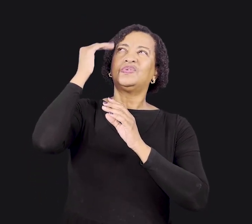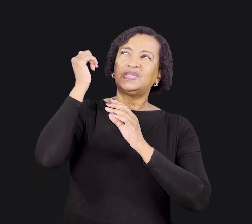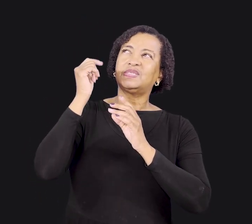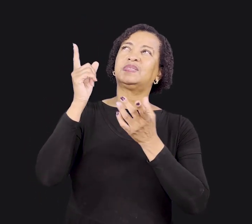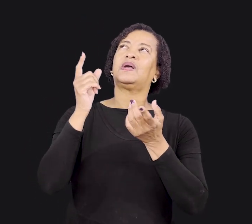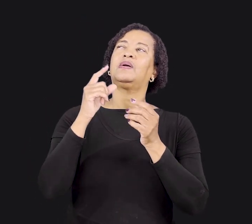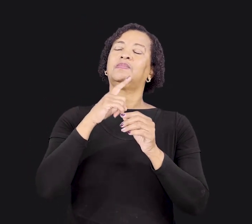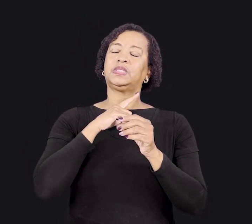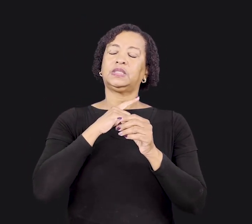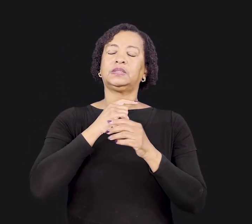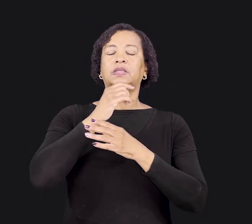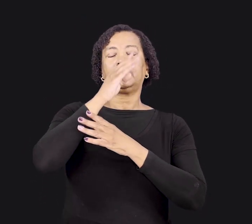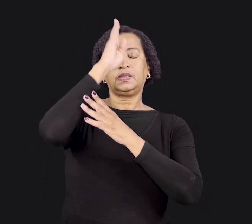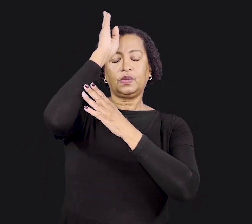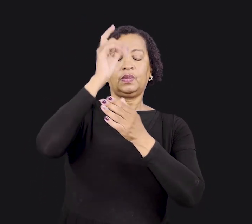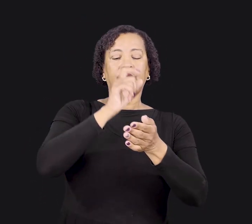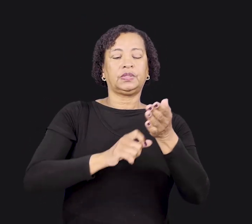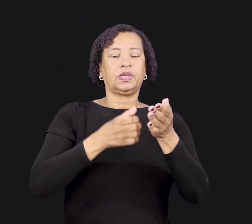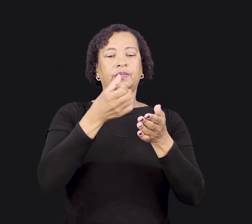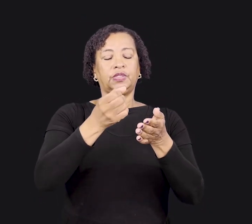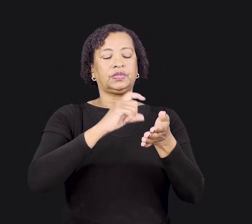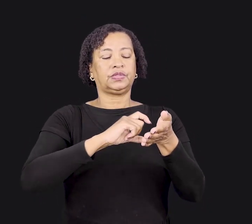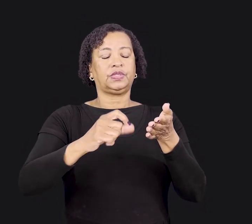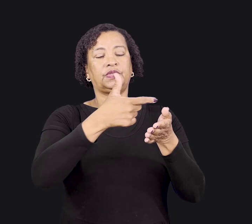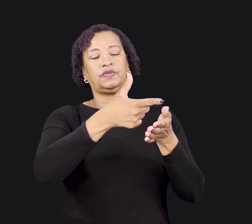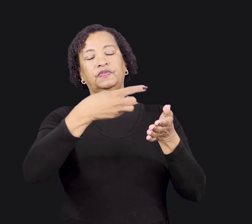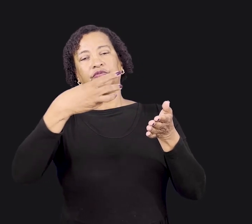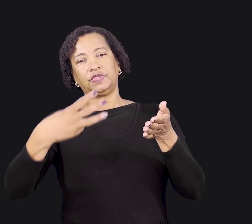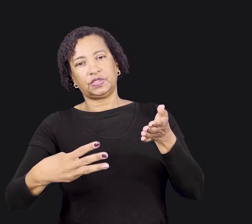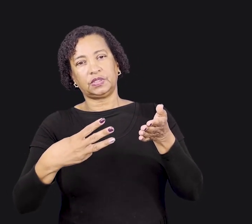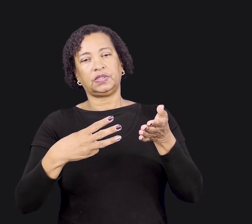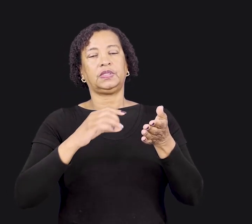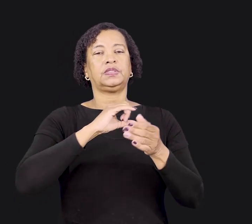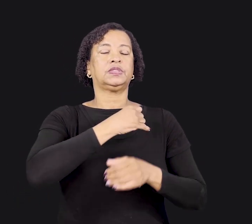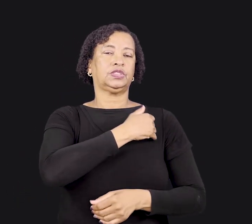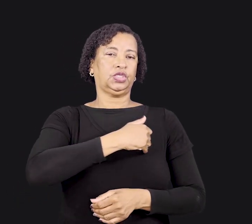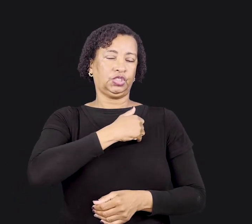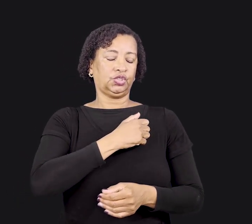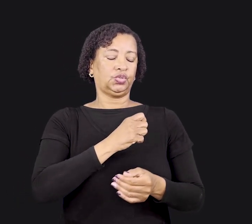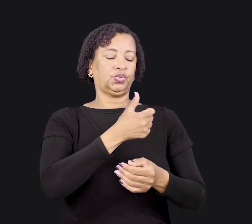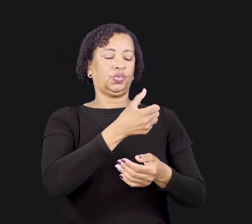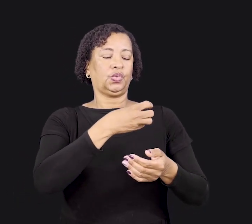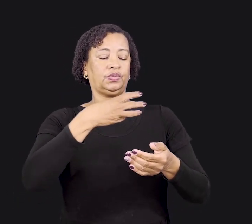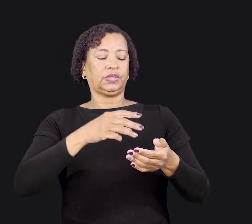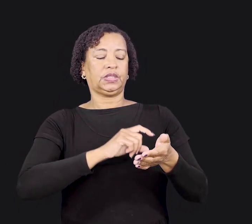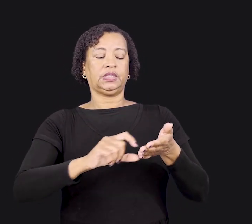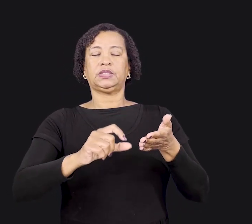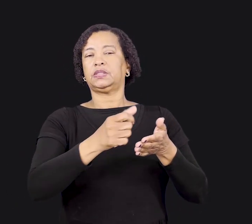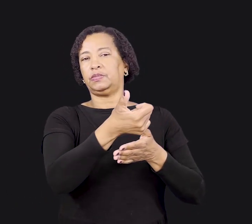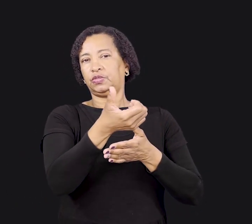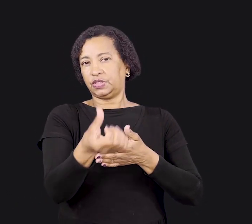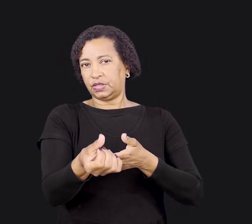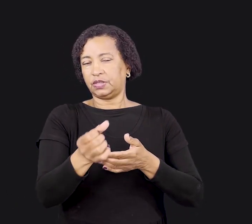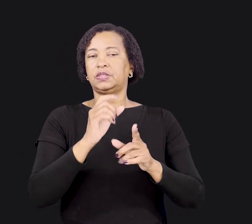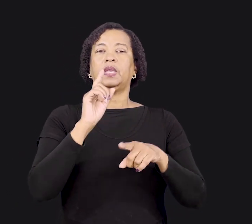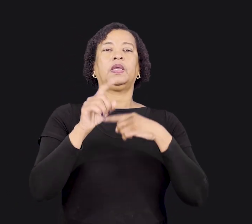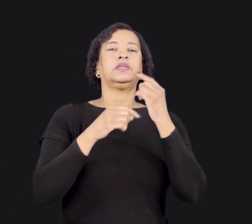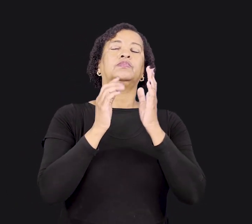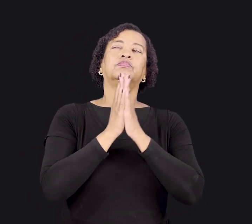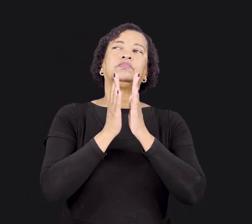como está escrito em Romanos 6, 23 e em João 3, 16. Depois da oração, o pastor lhe disse, será que Deus